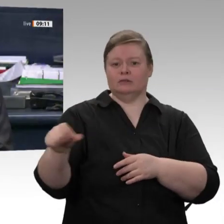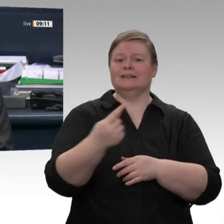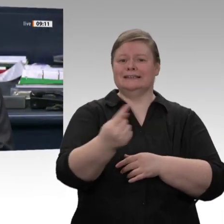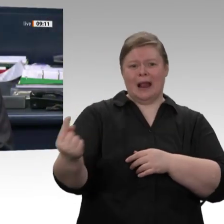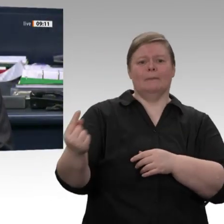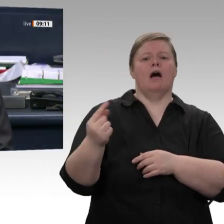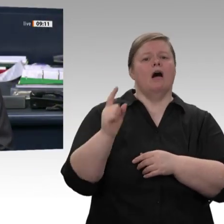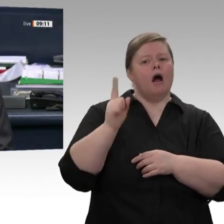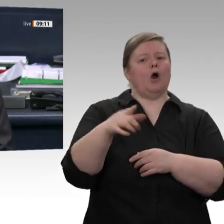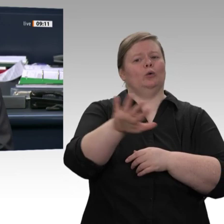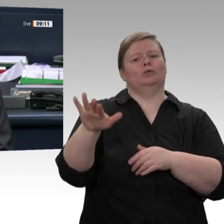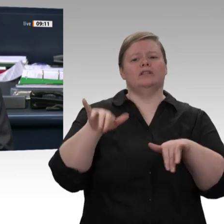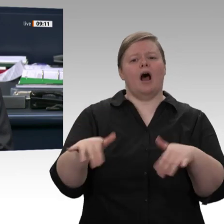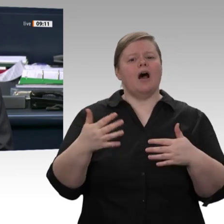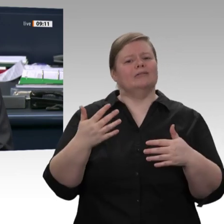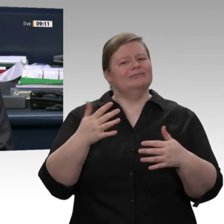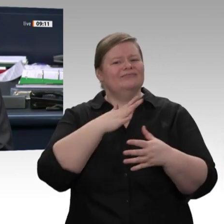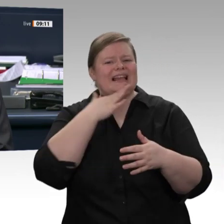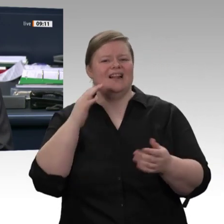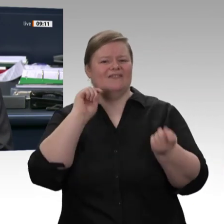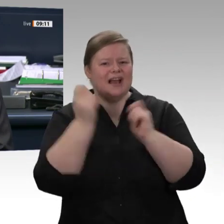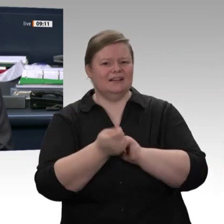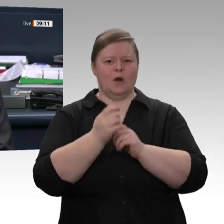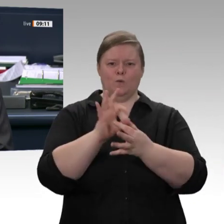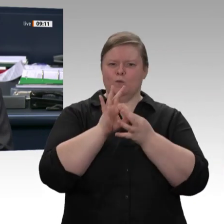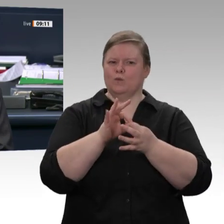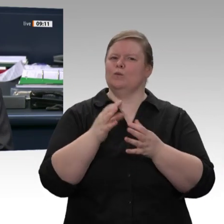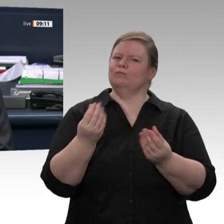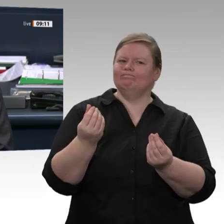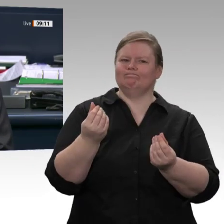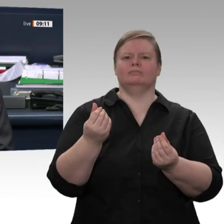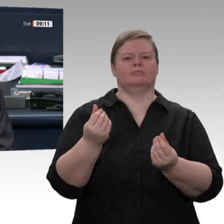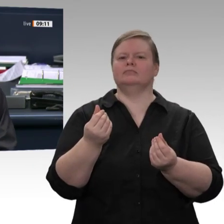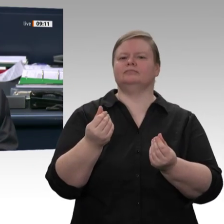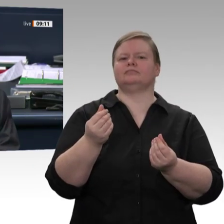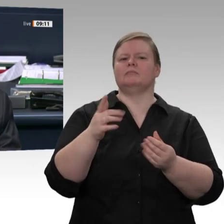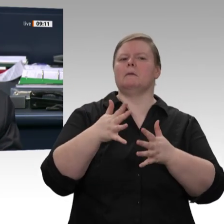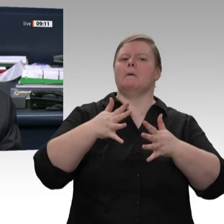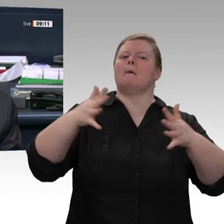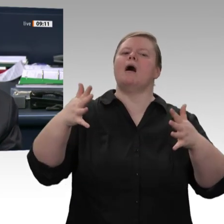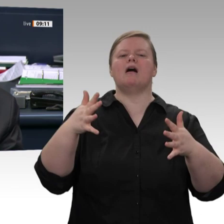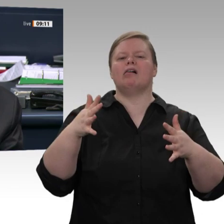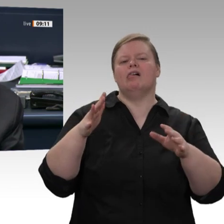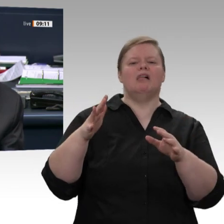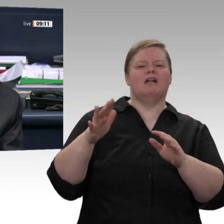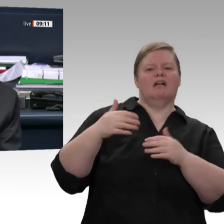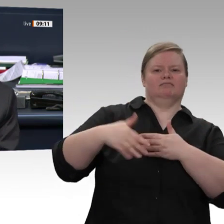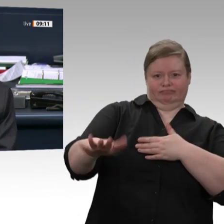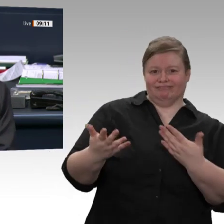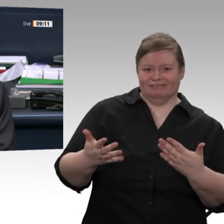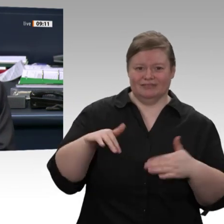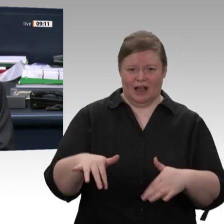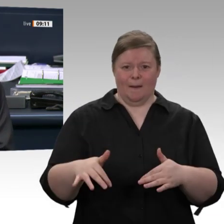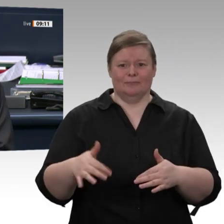stellen, die sich überlagern und deren Verbindung, wenn wir an das Coronavirus und die Ereignisse an der griechischen Grenze